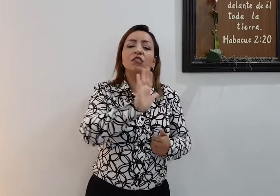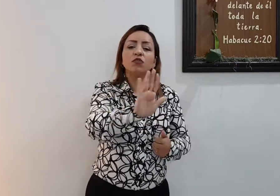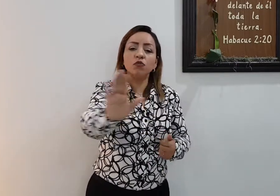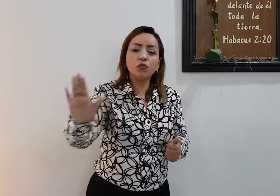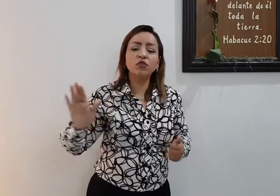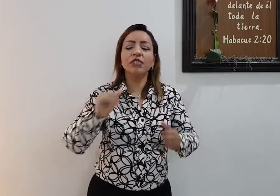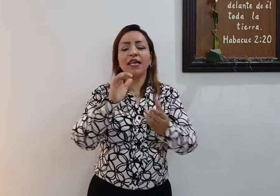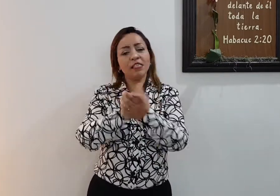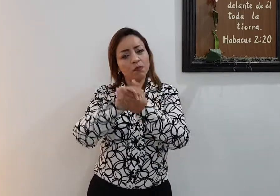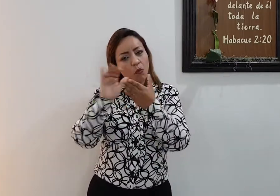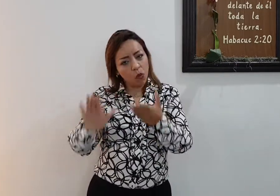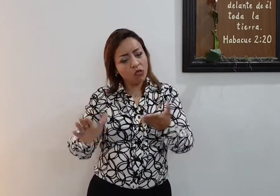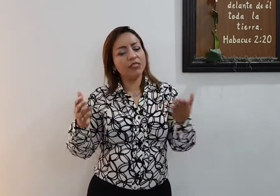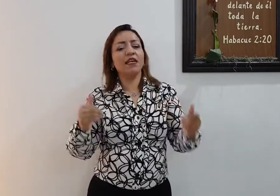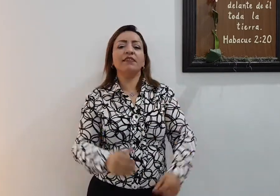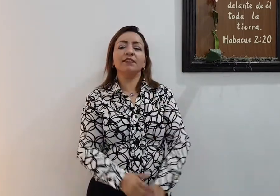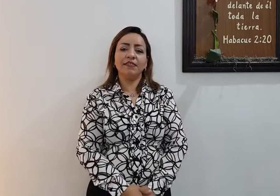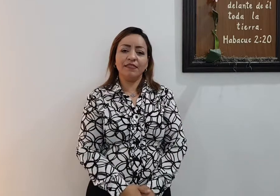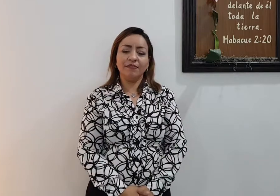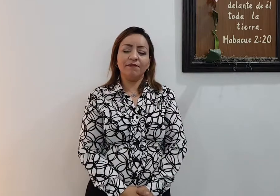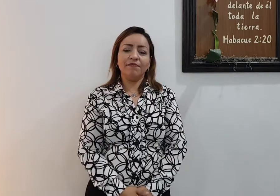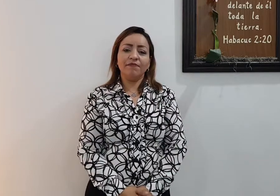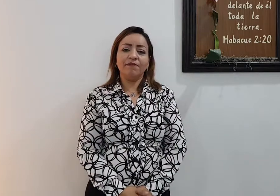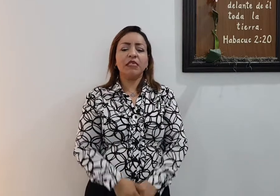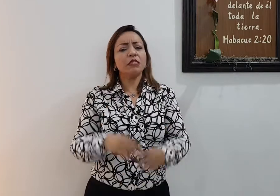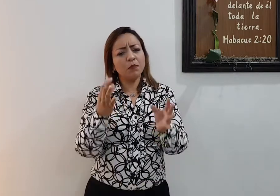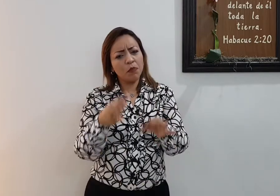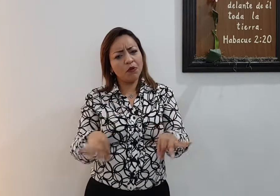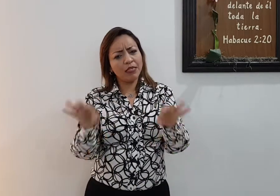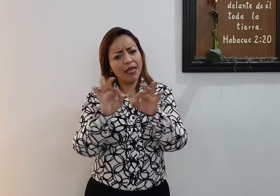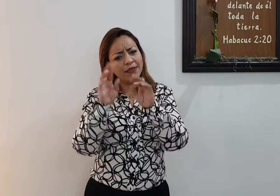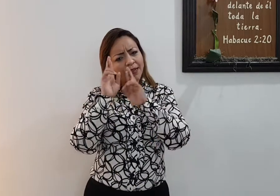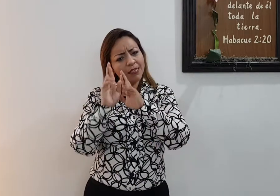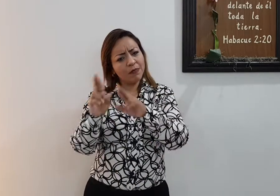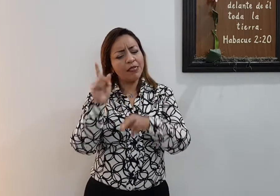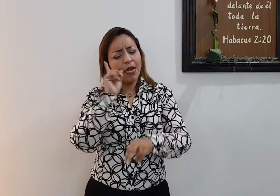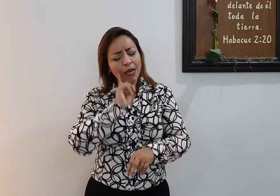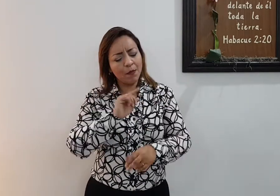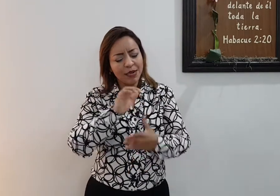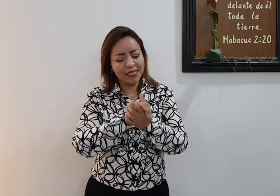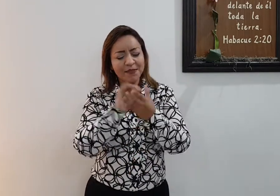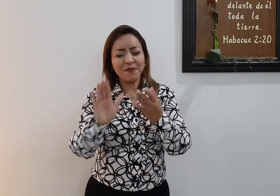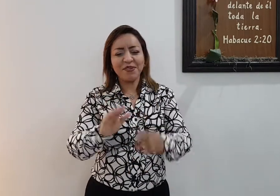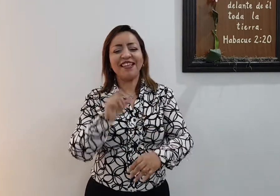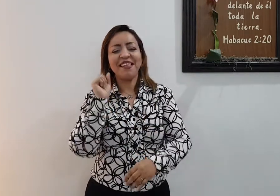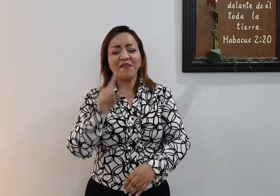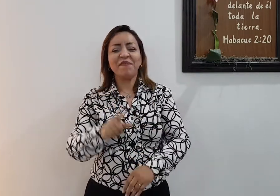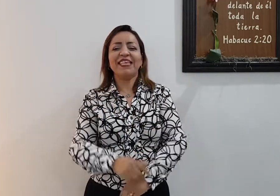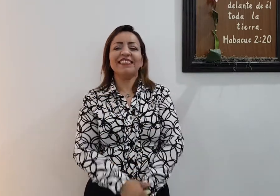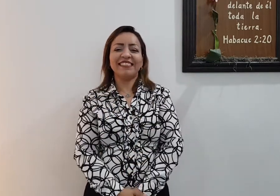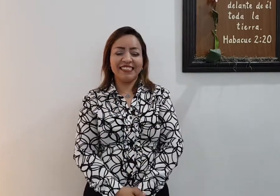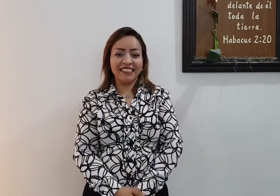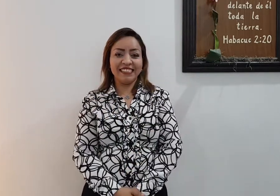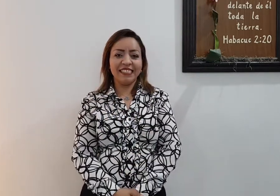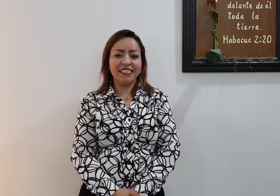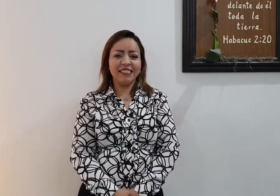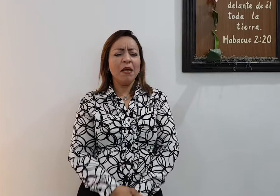la expresión, valorada, no le es difícil sujetarse al marido, ¿verdad? ¿Y por qué cree que lo repite tanto? Porque